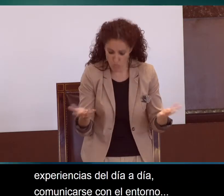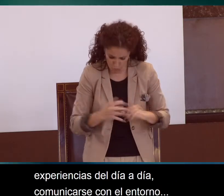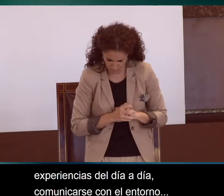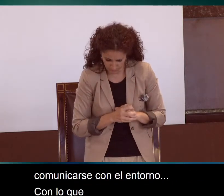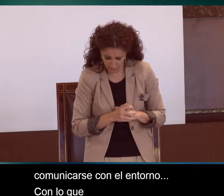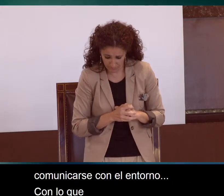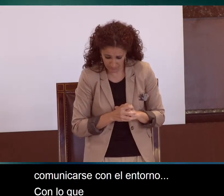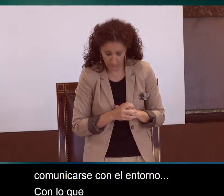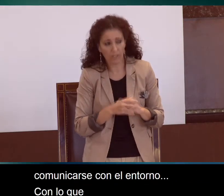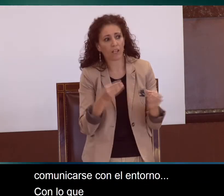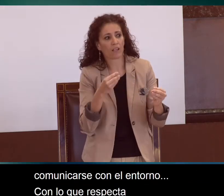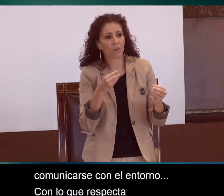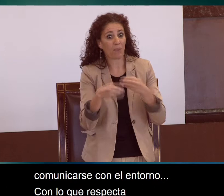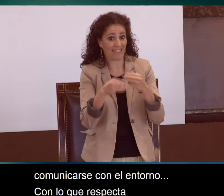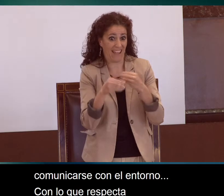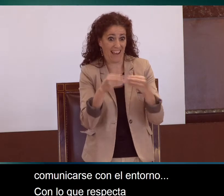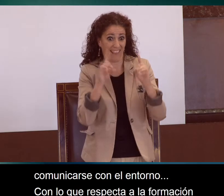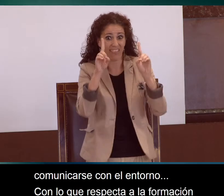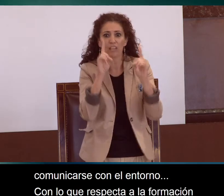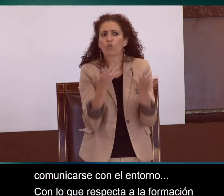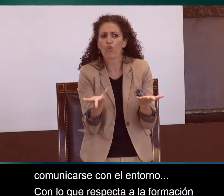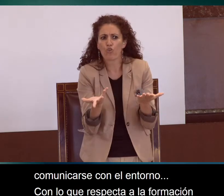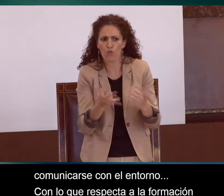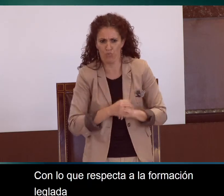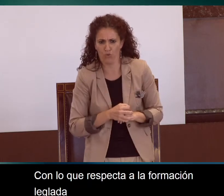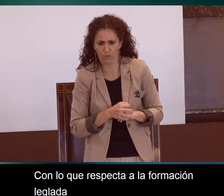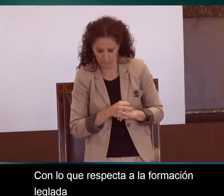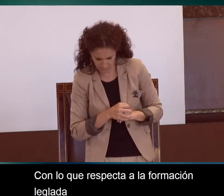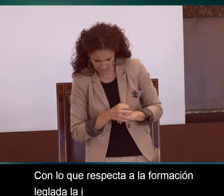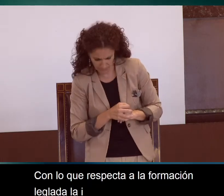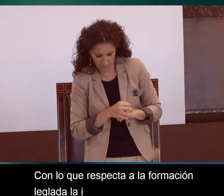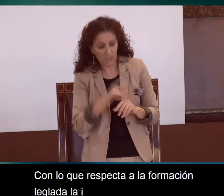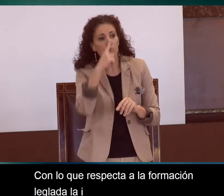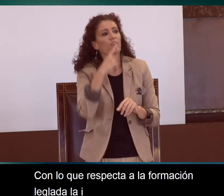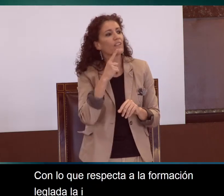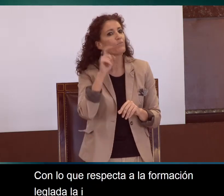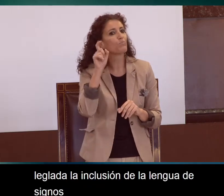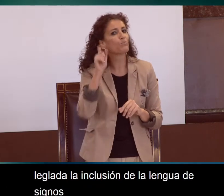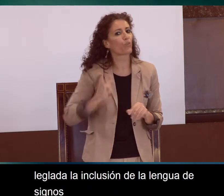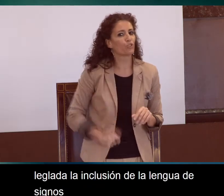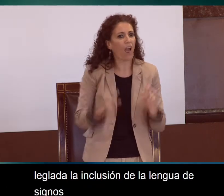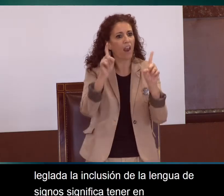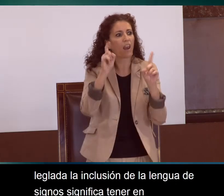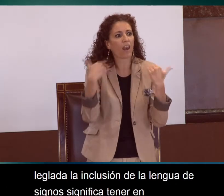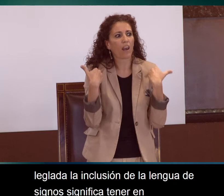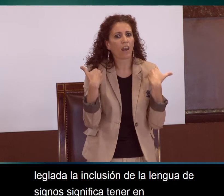significa tener en cuenta cómo la vamos a incluir en el currículo, con qué tipo de materiales didácticos vamos a contar, cuál es el perfil